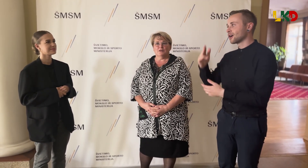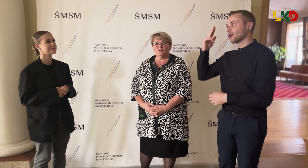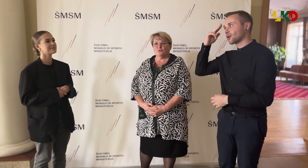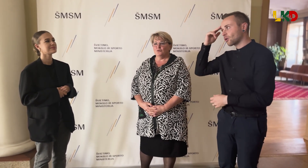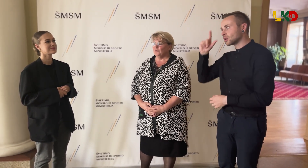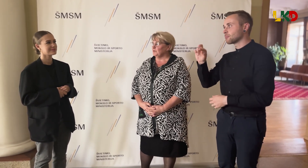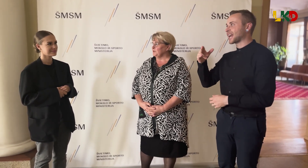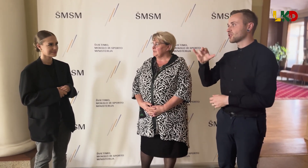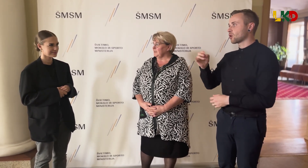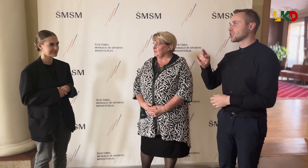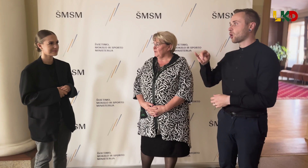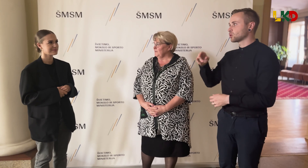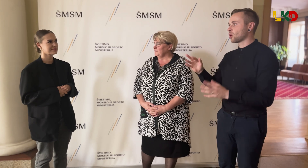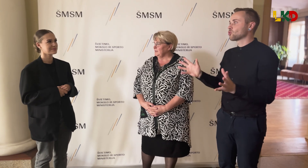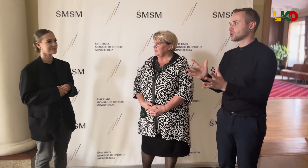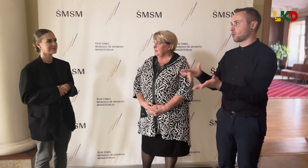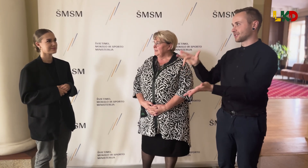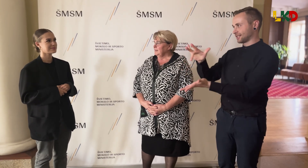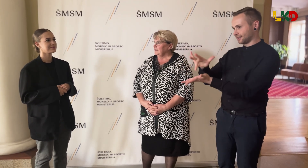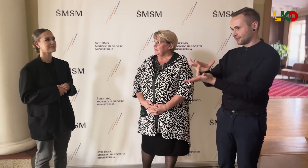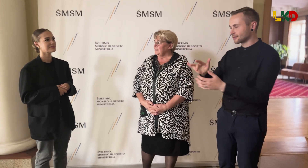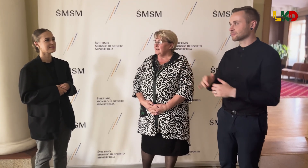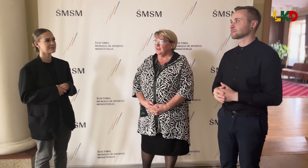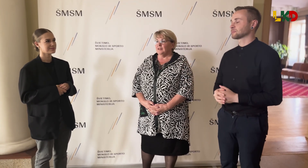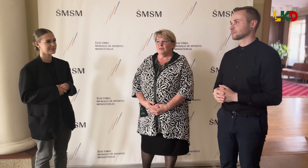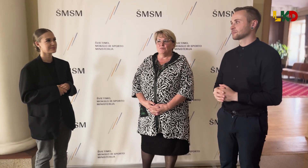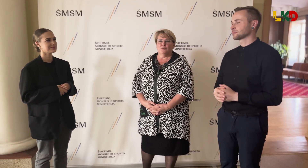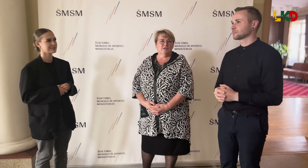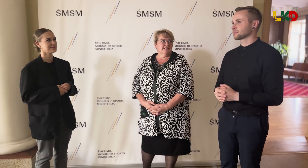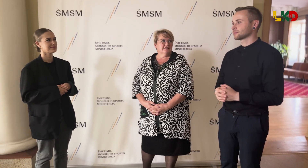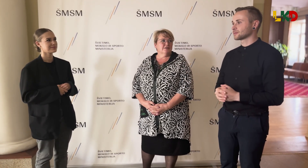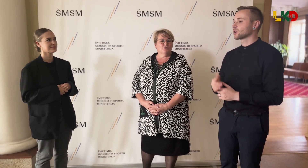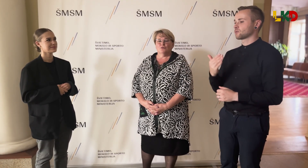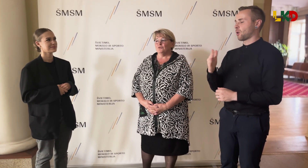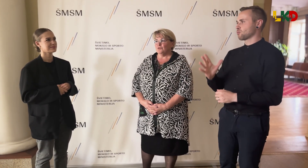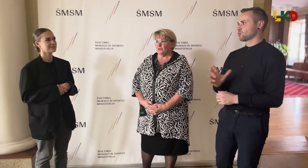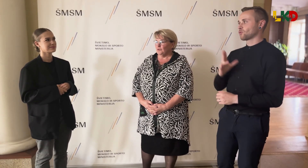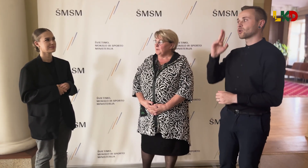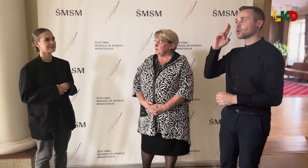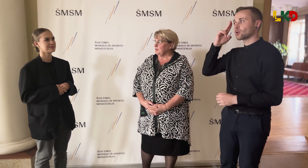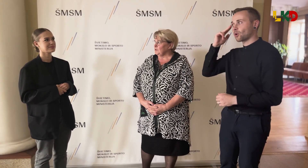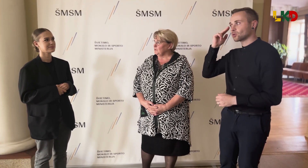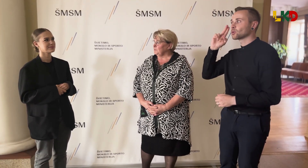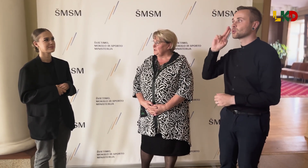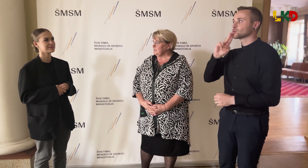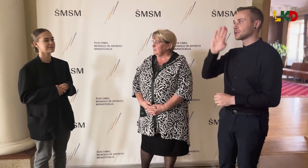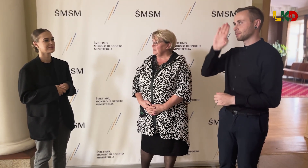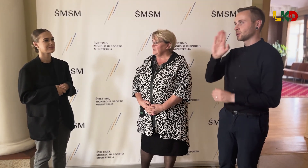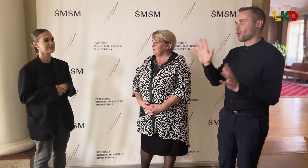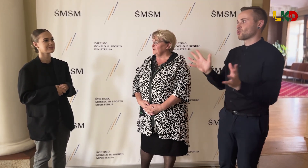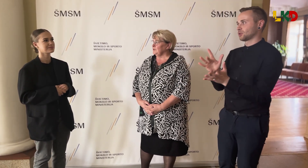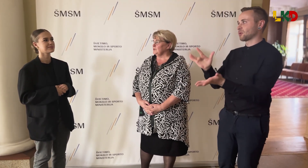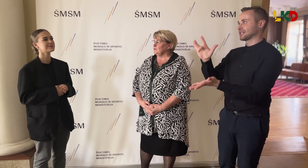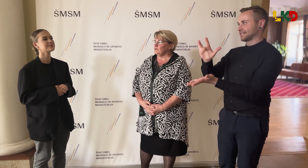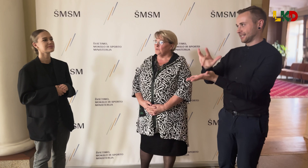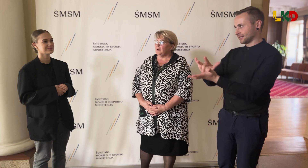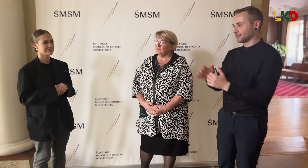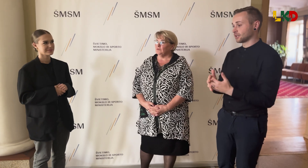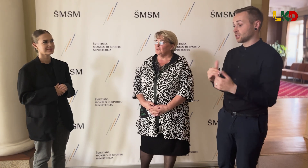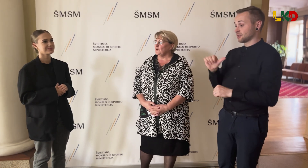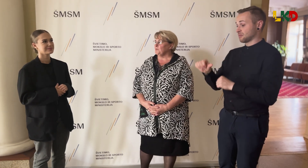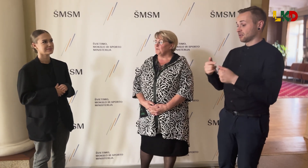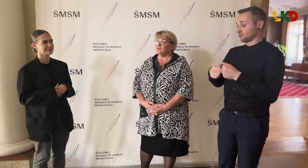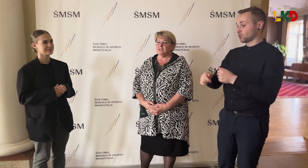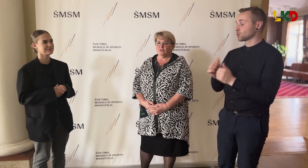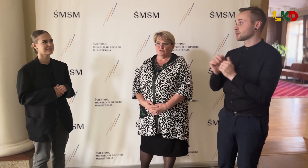Kauno pramogų ugdymo centro. Tai buvęs Kauno kurčiųjų ugdymo centras, kuris nuo šių